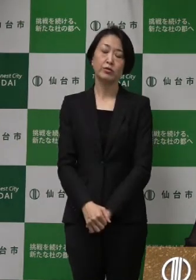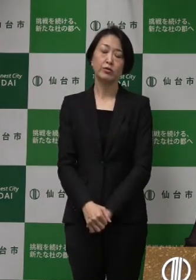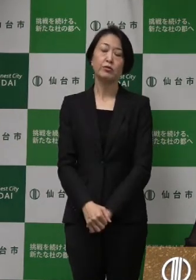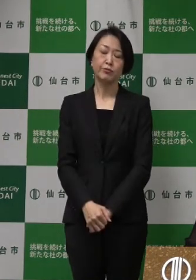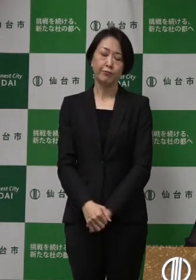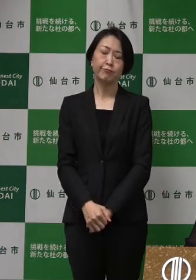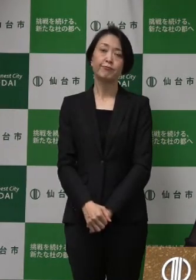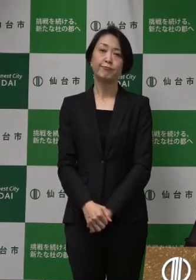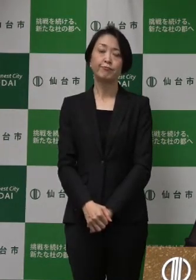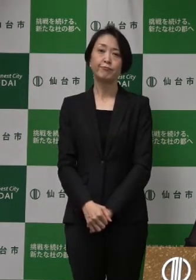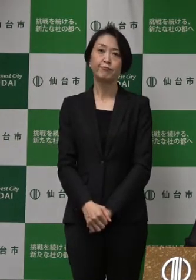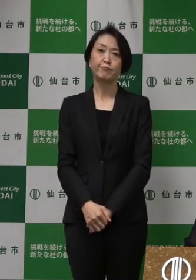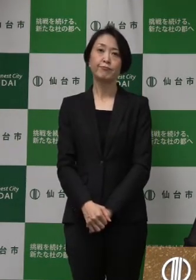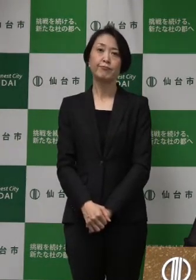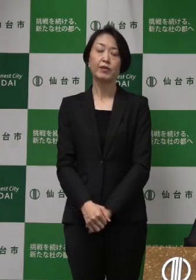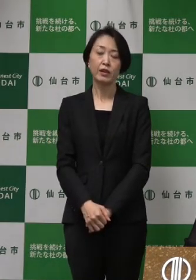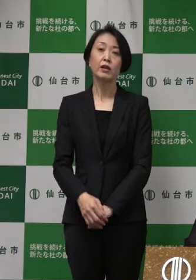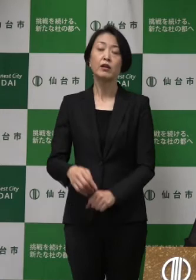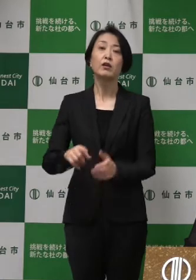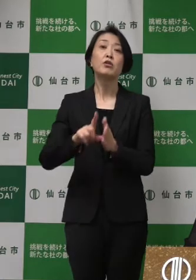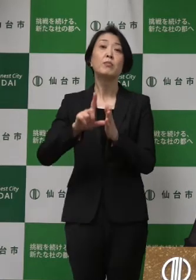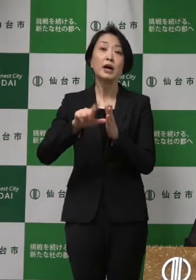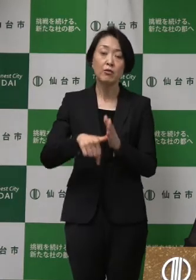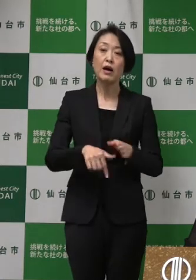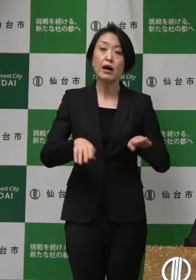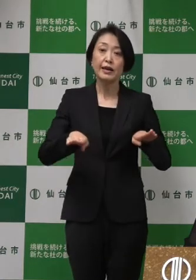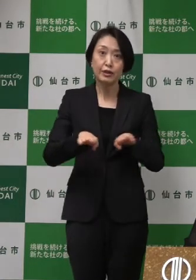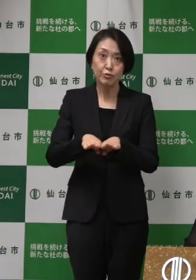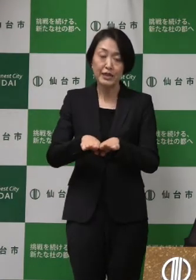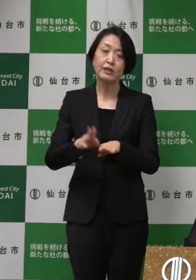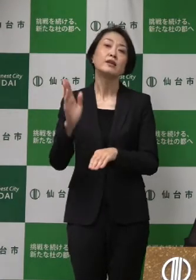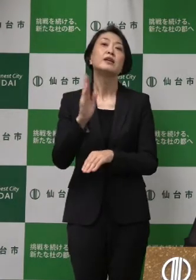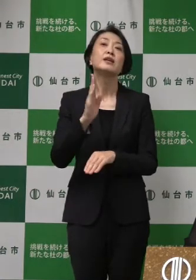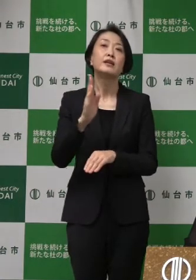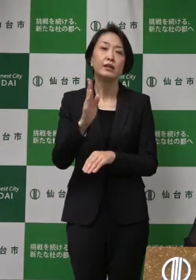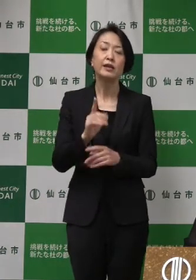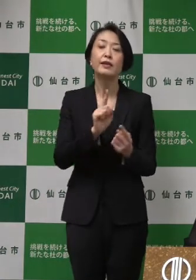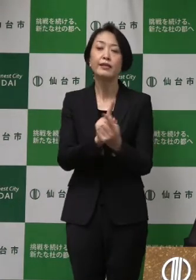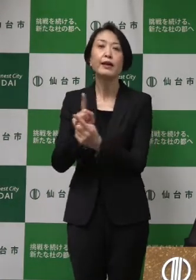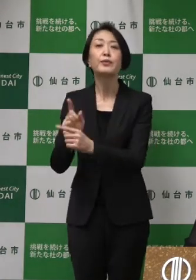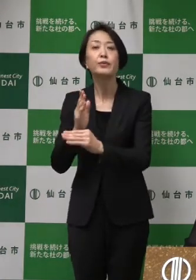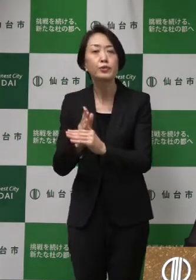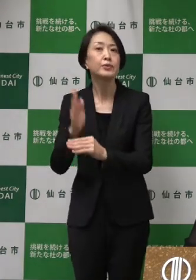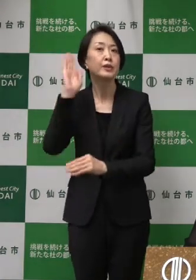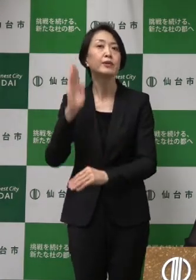ても、お休みということにはせずに対応しているところです